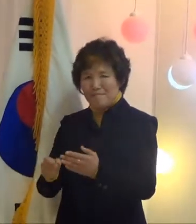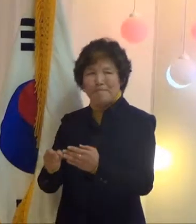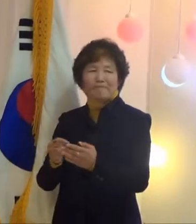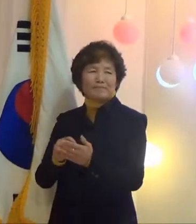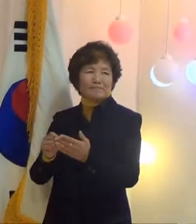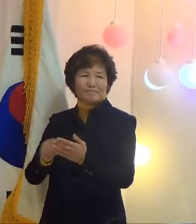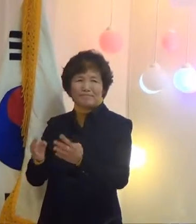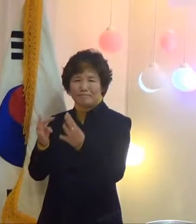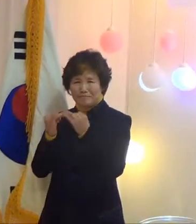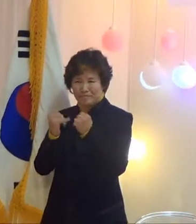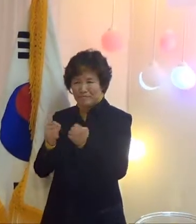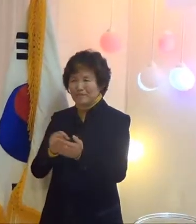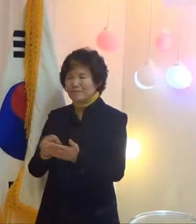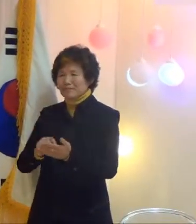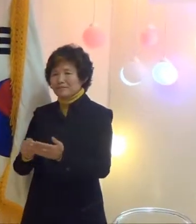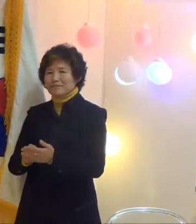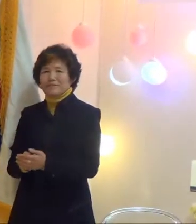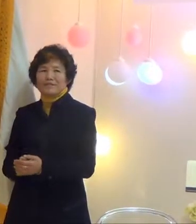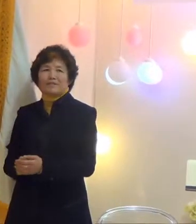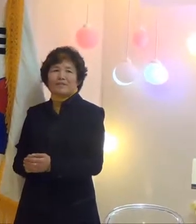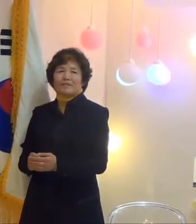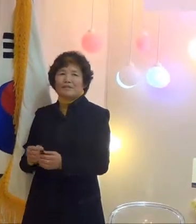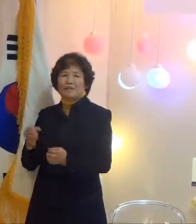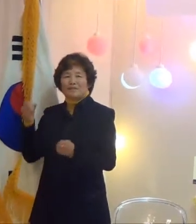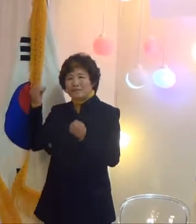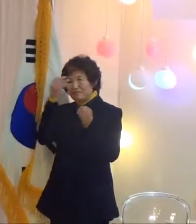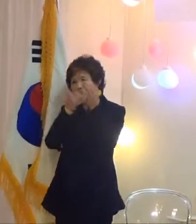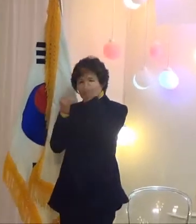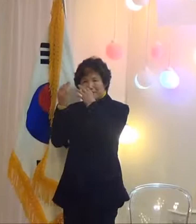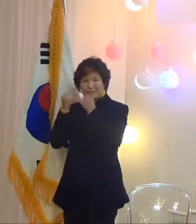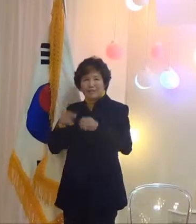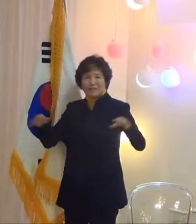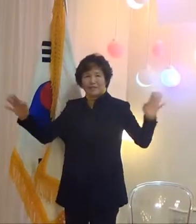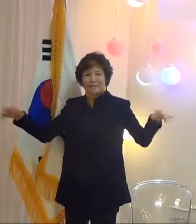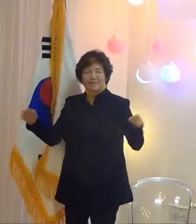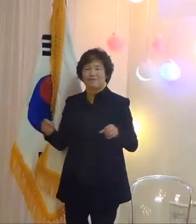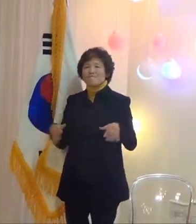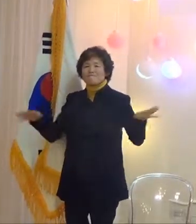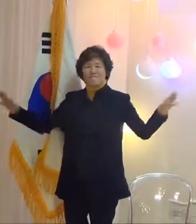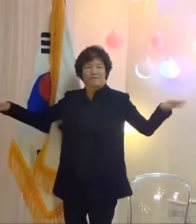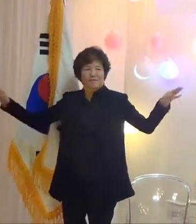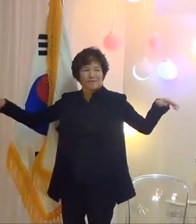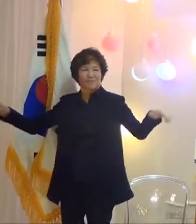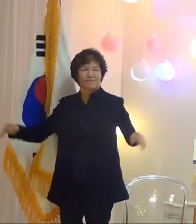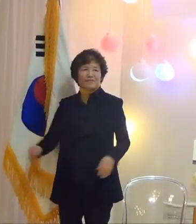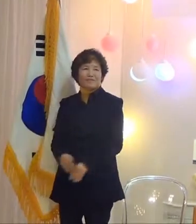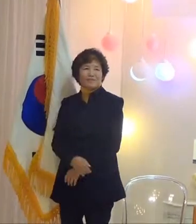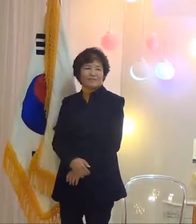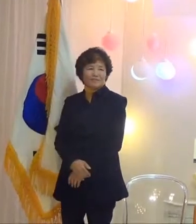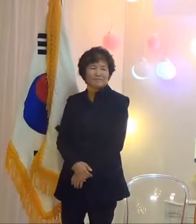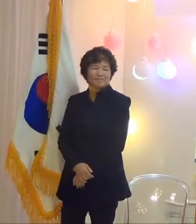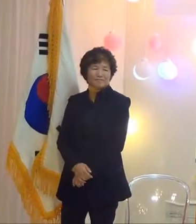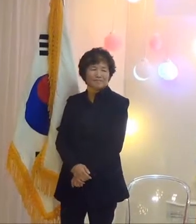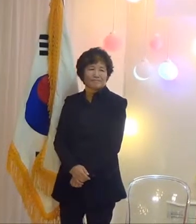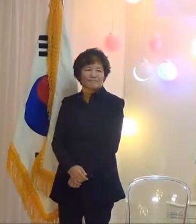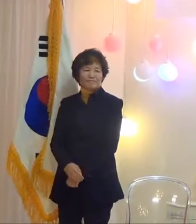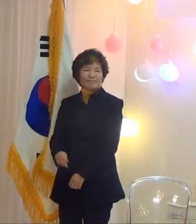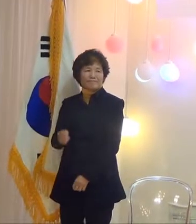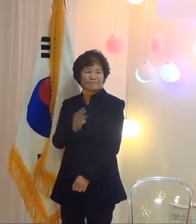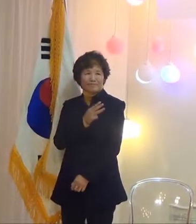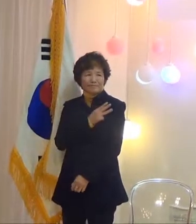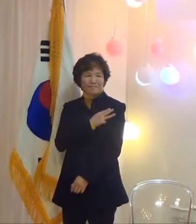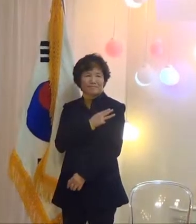시나리오를 쓰면서 저는 상상의 날개를 폈습니다. 언젠가 멋진 감독이 되겠다. 근데